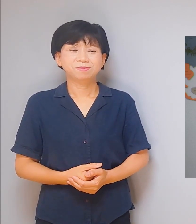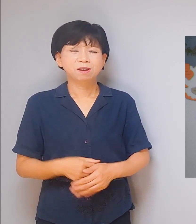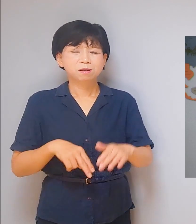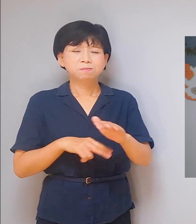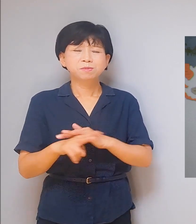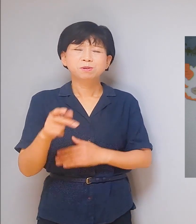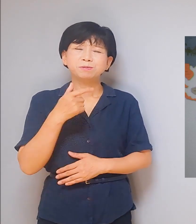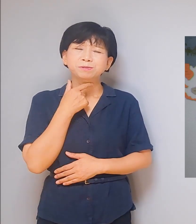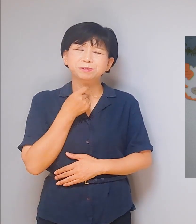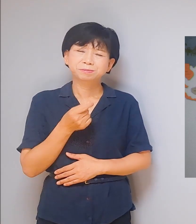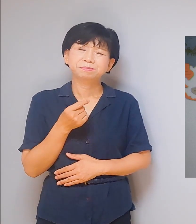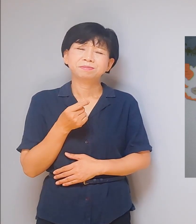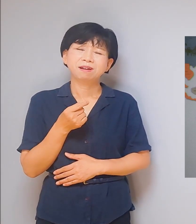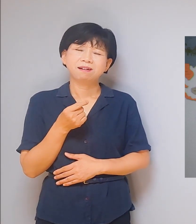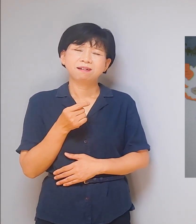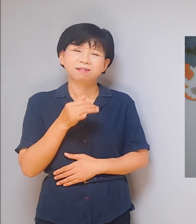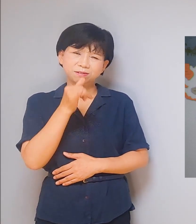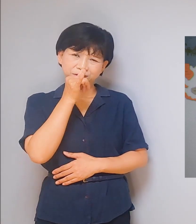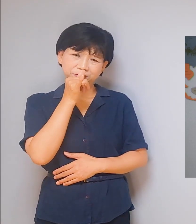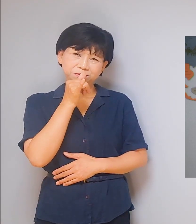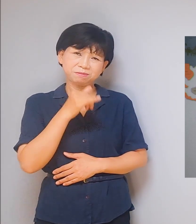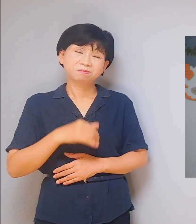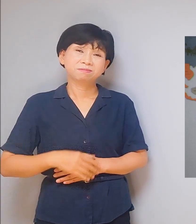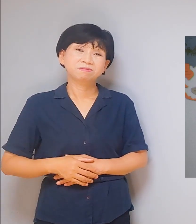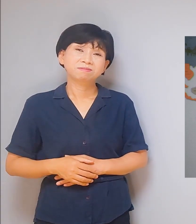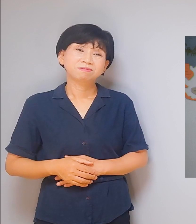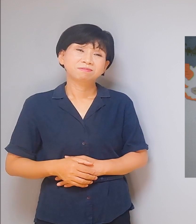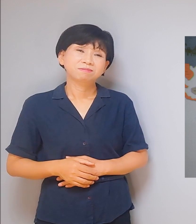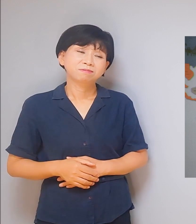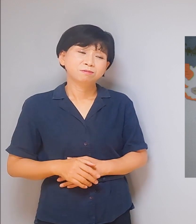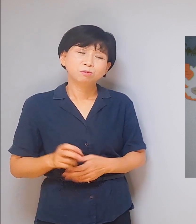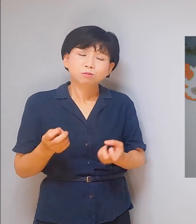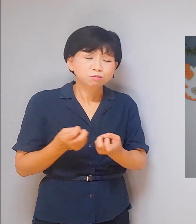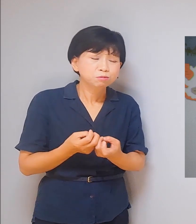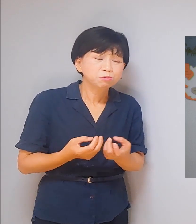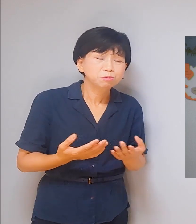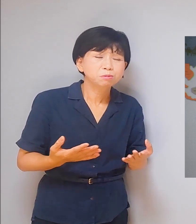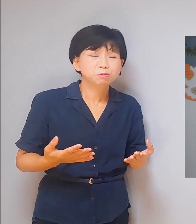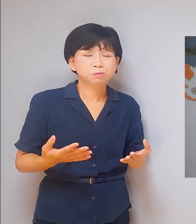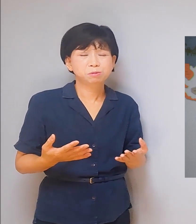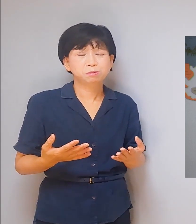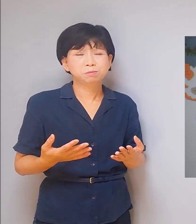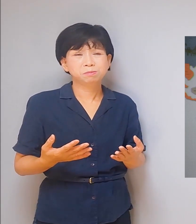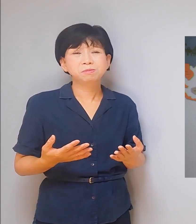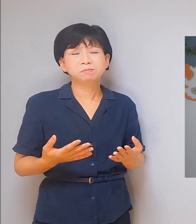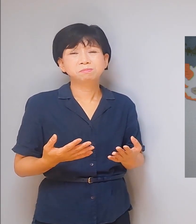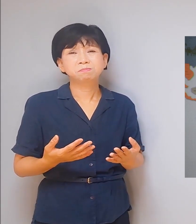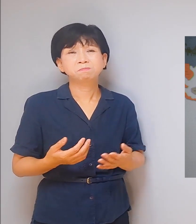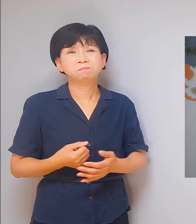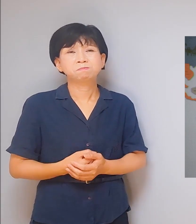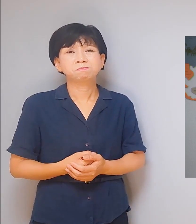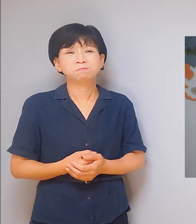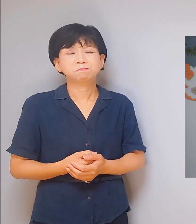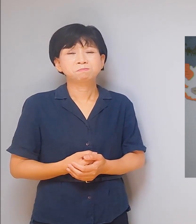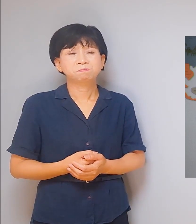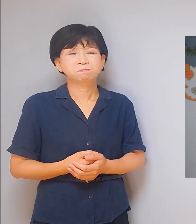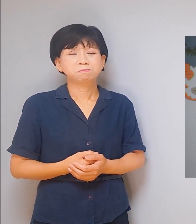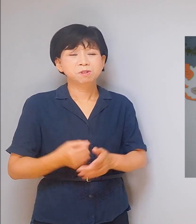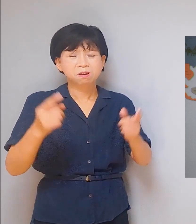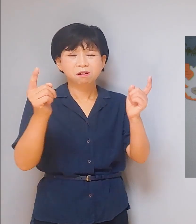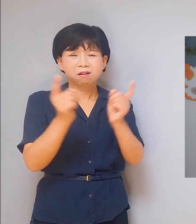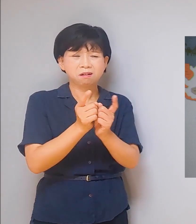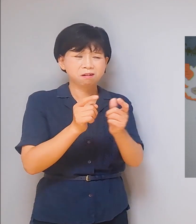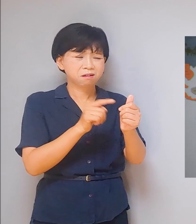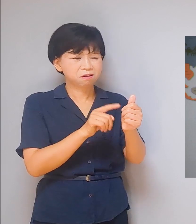분명 피하고 싶은 길이 있는데 그 길을 어쩔 수 없이 가고 있을 때가 있어요. 만나기 싫은